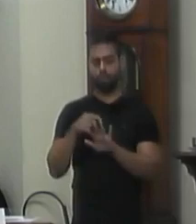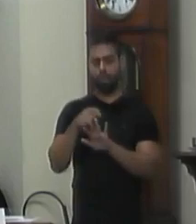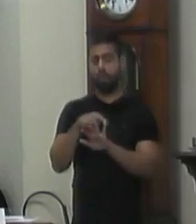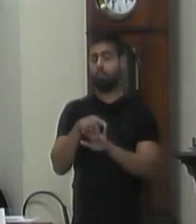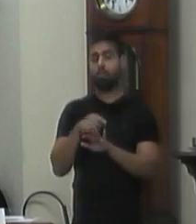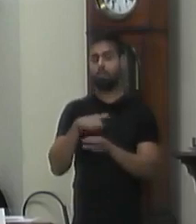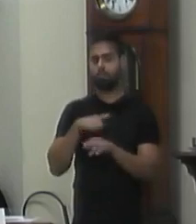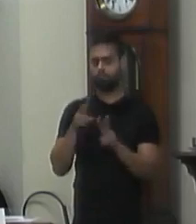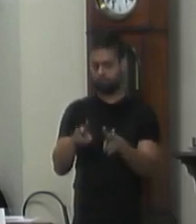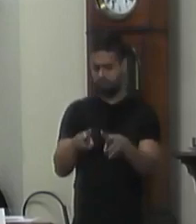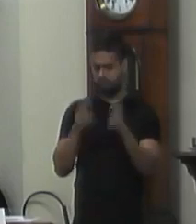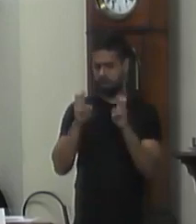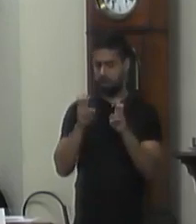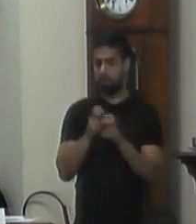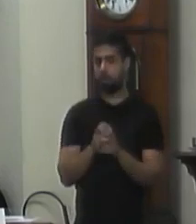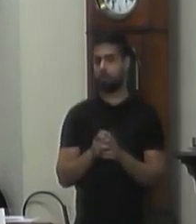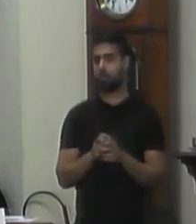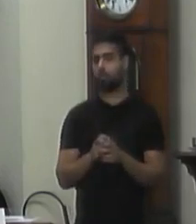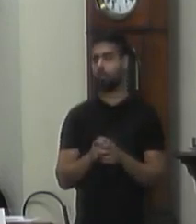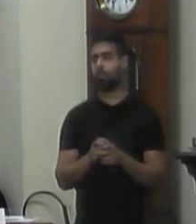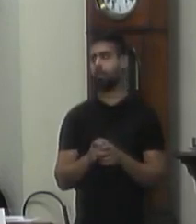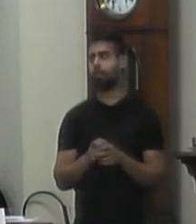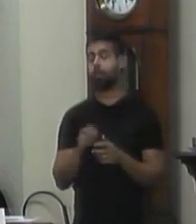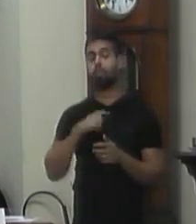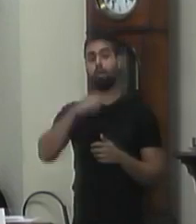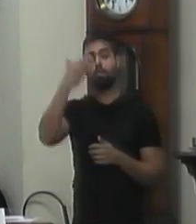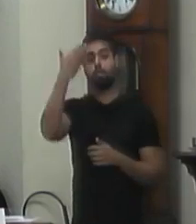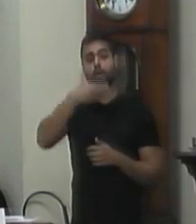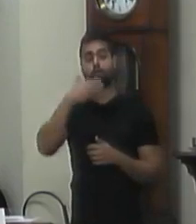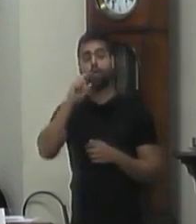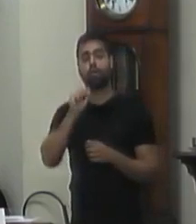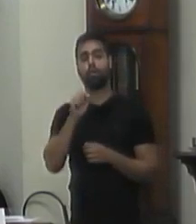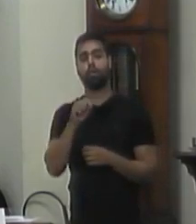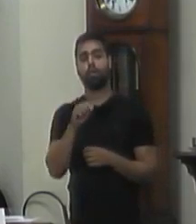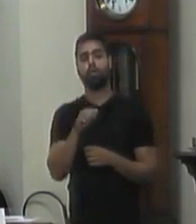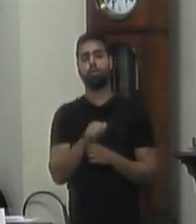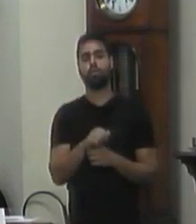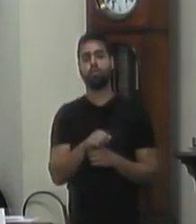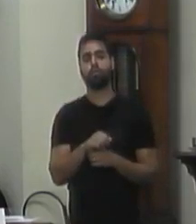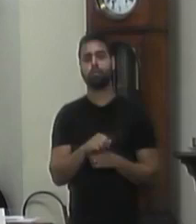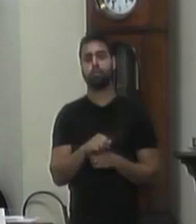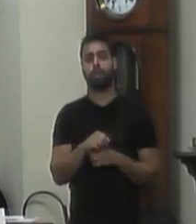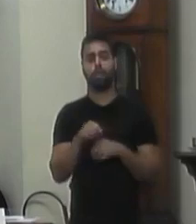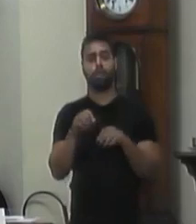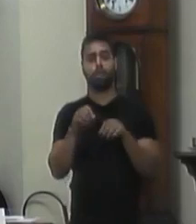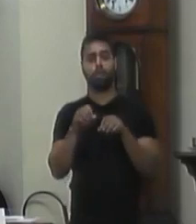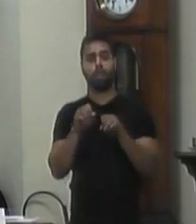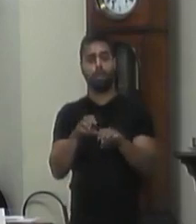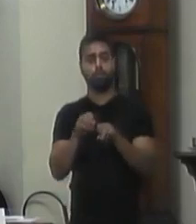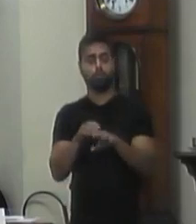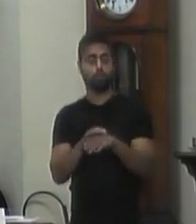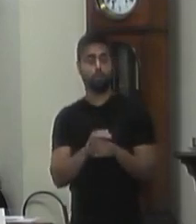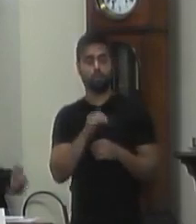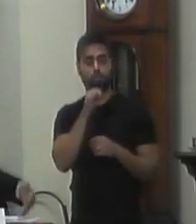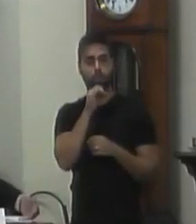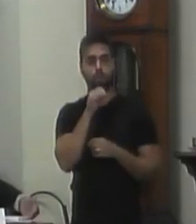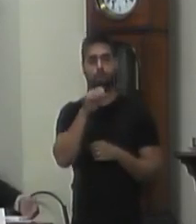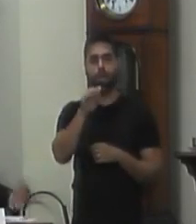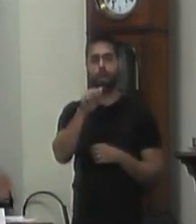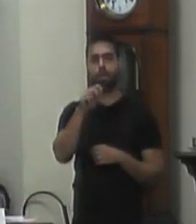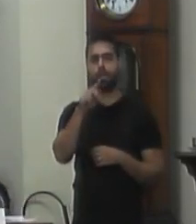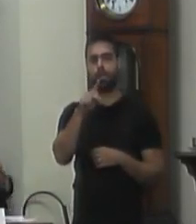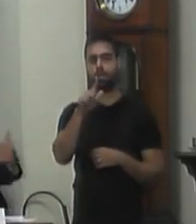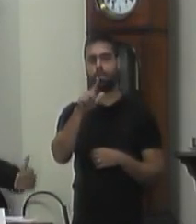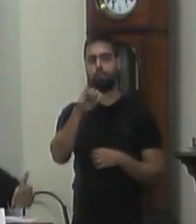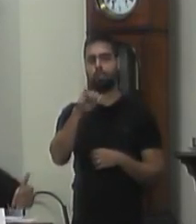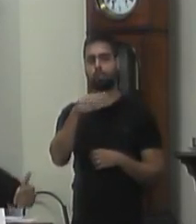muita atenção, que ainda está para comprovar a aplicação mínima dos recursos de educação do FNDE. E a gente viu aqui